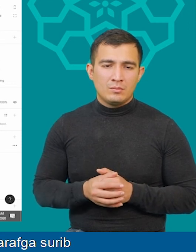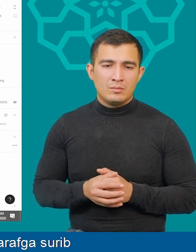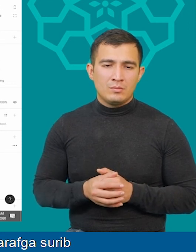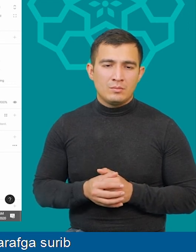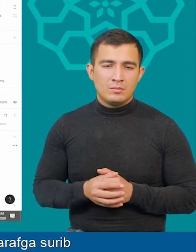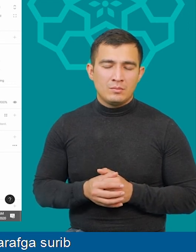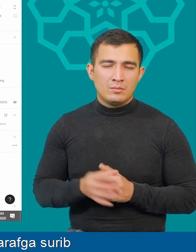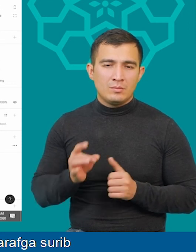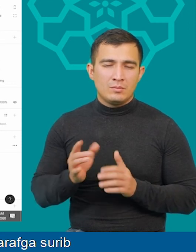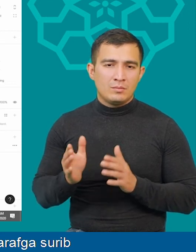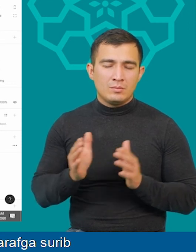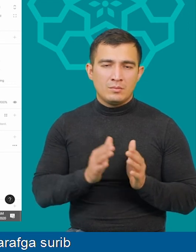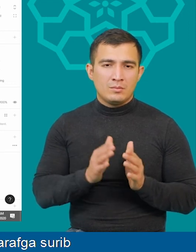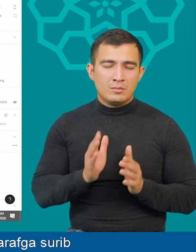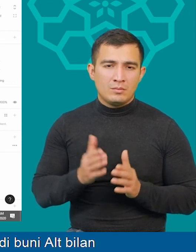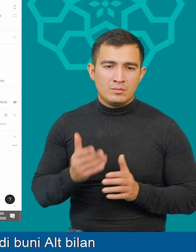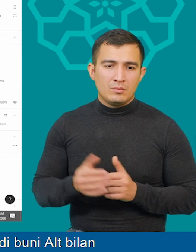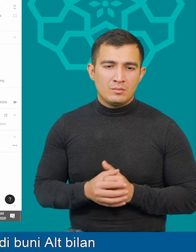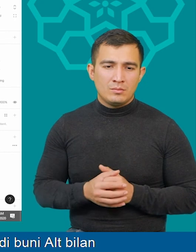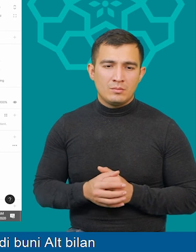I bu yoqqa surib olamiz.